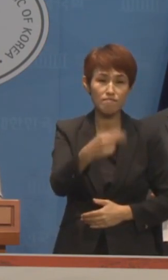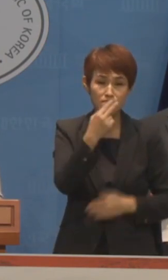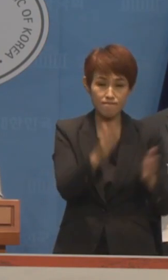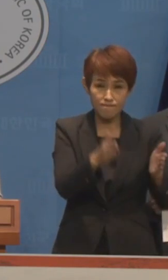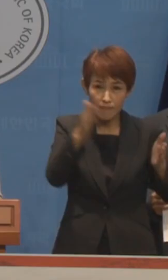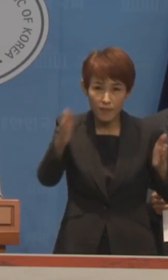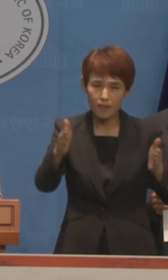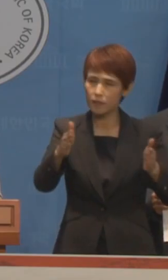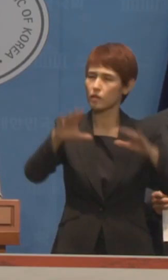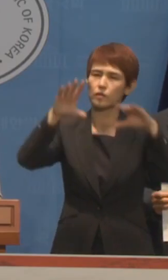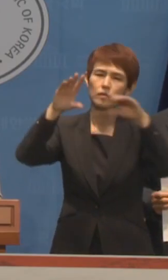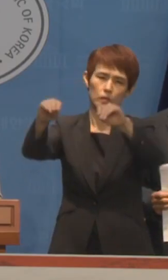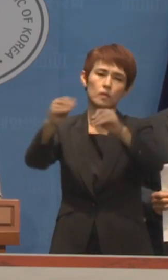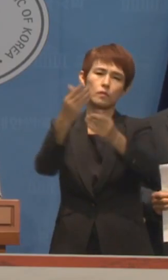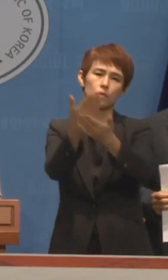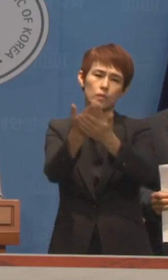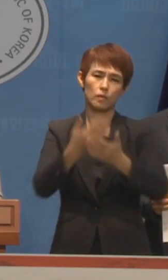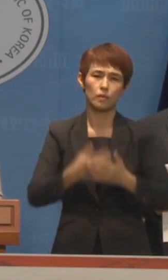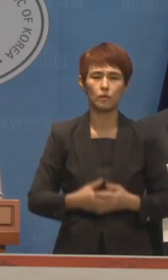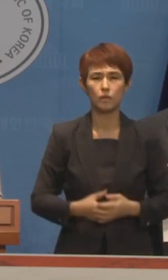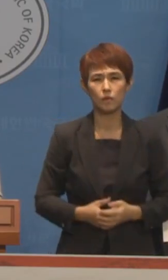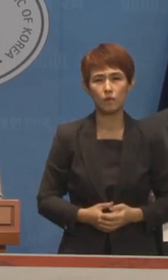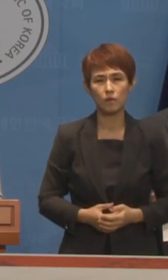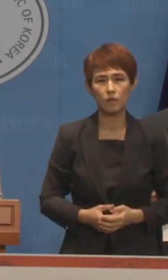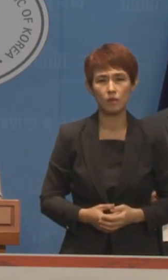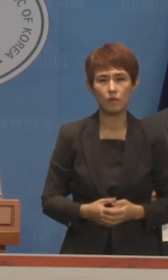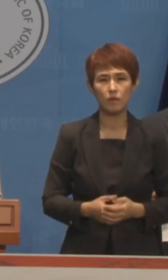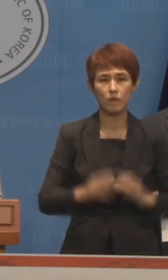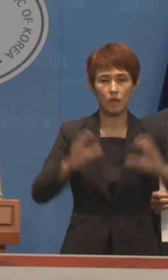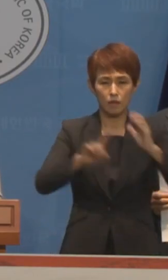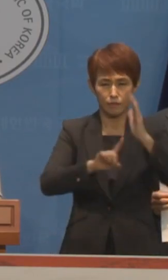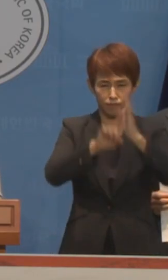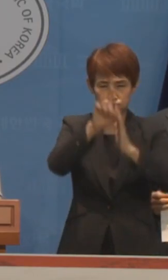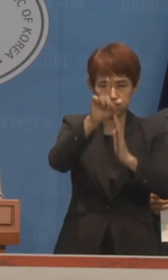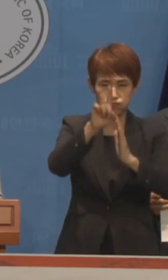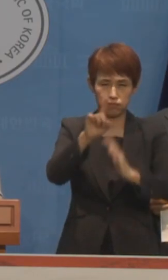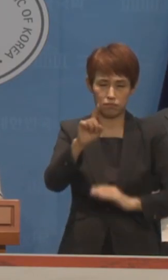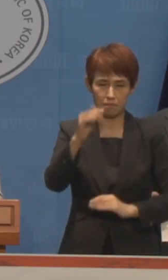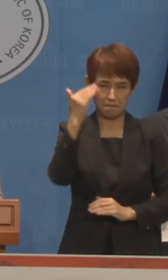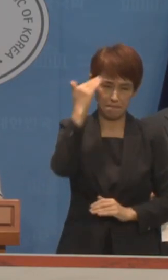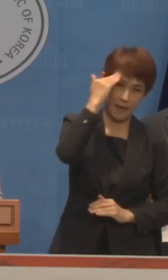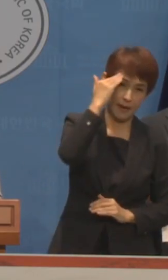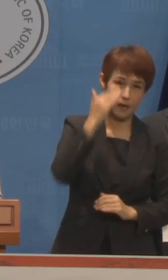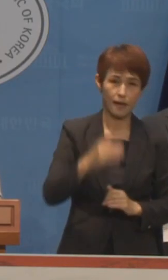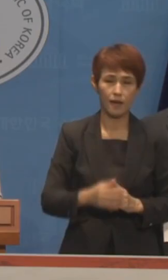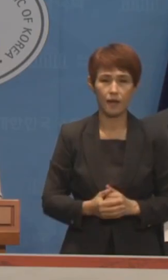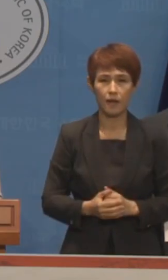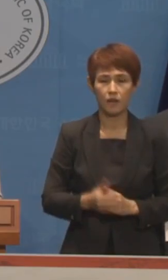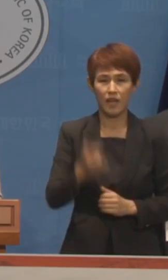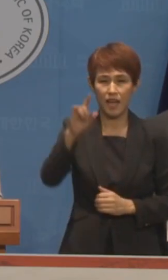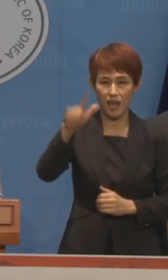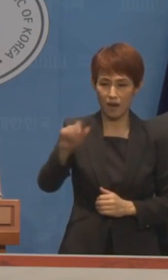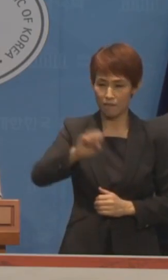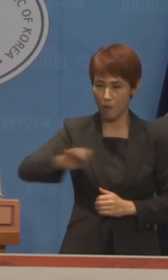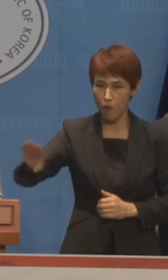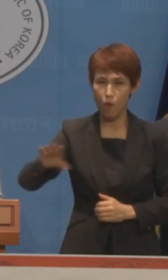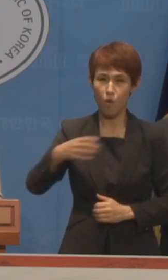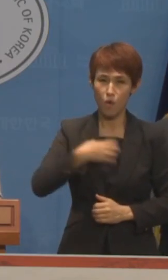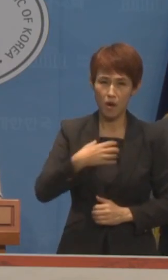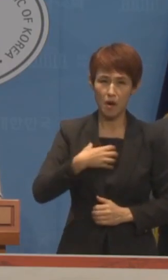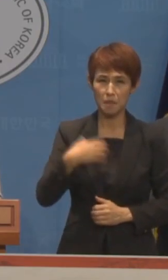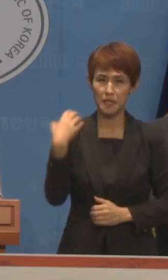당장 중단해 주십시오. 기후위기 대응을 가로막고 핵폐기물의 위험과 책임을